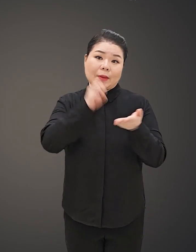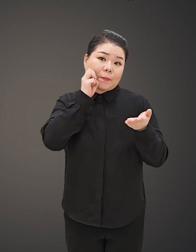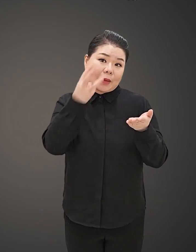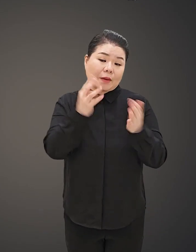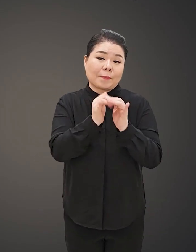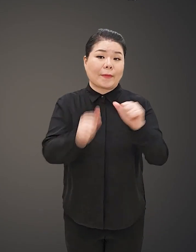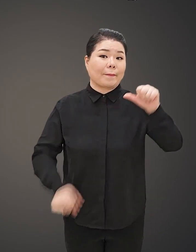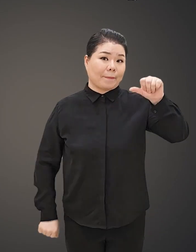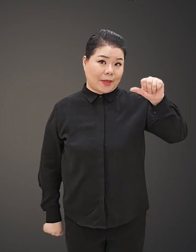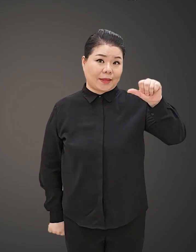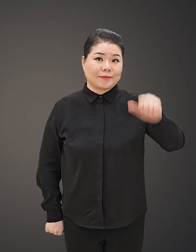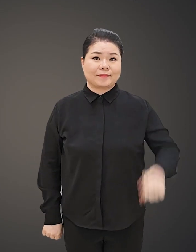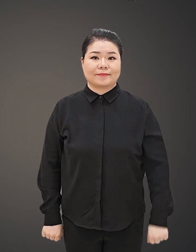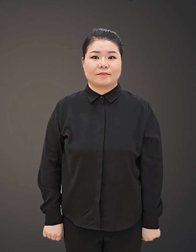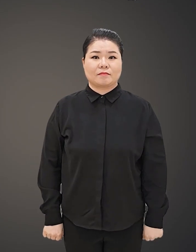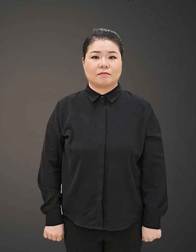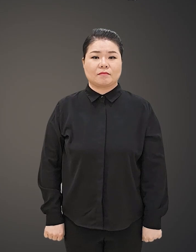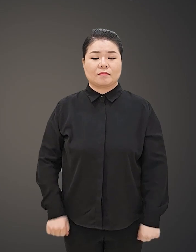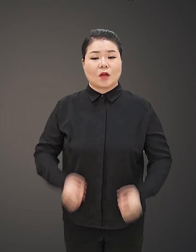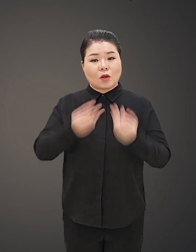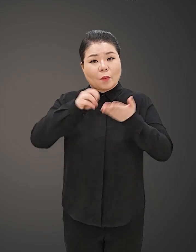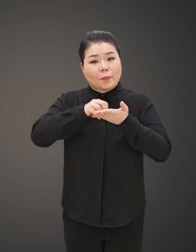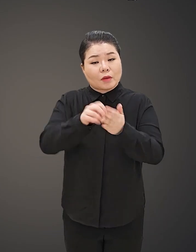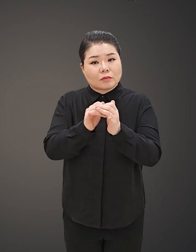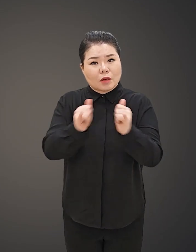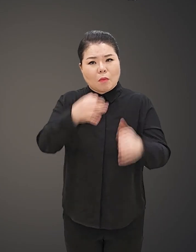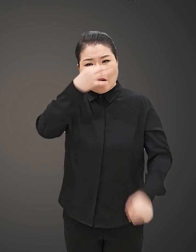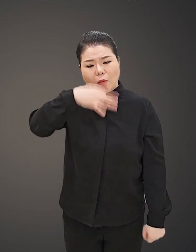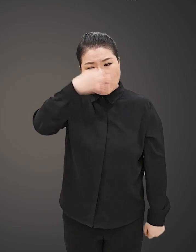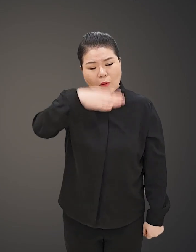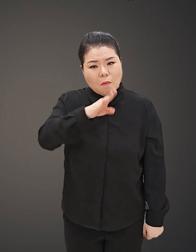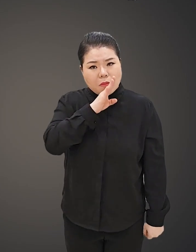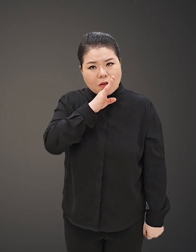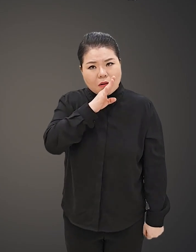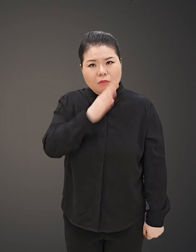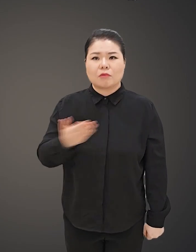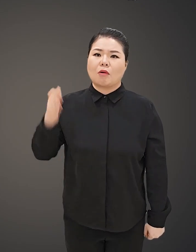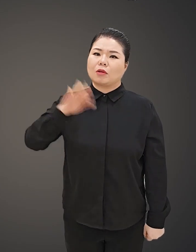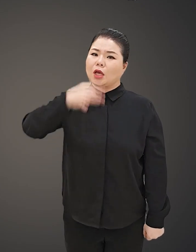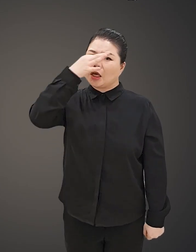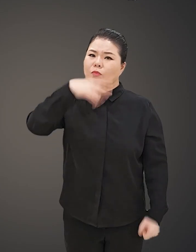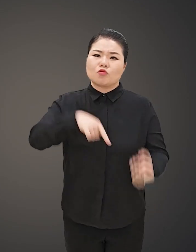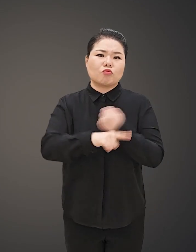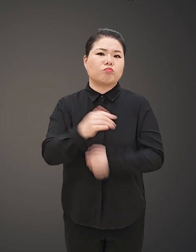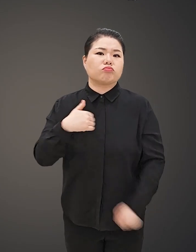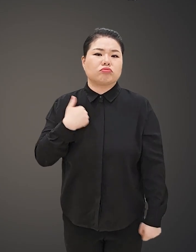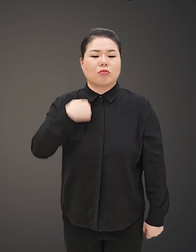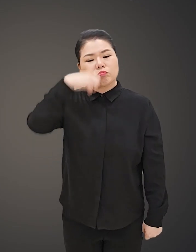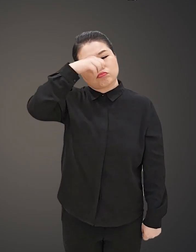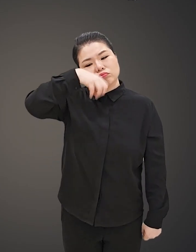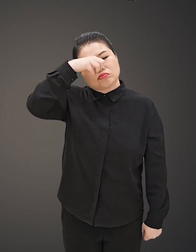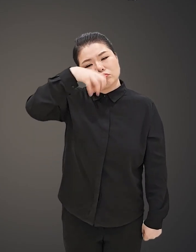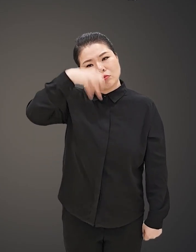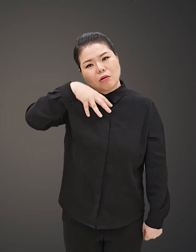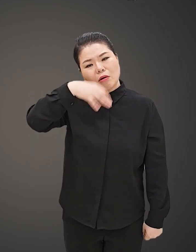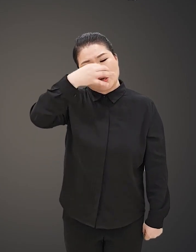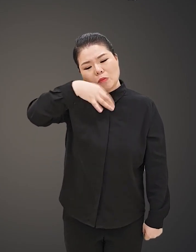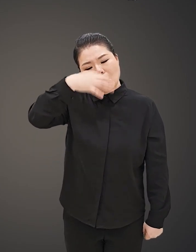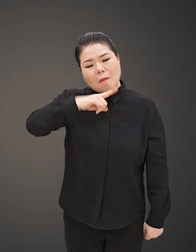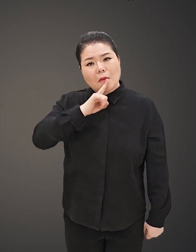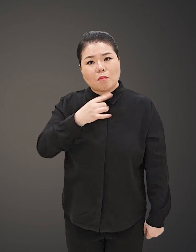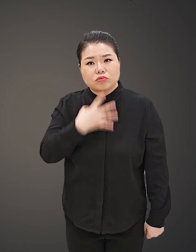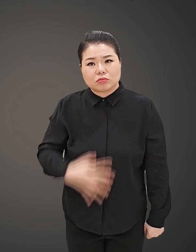3개월 차 직장인 A. 신입사원은 힘든데 왜 힘든지도 몰라요. 그냥 있잖아 라며 힘든